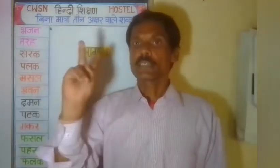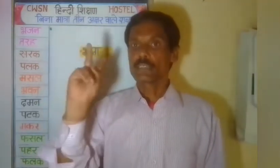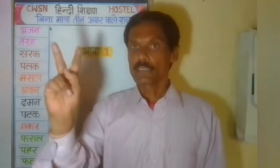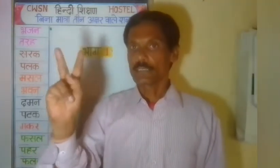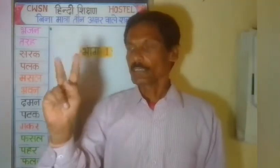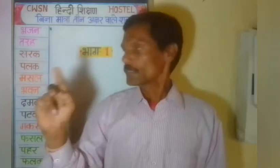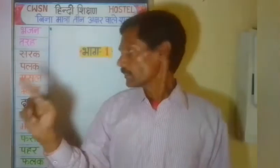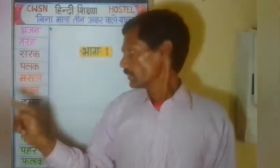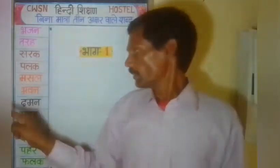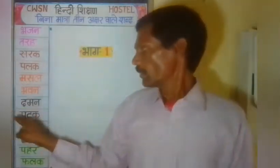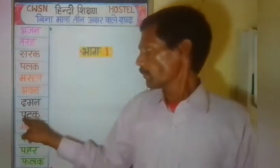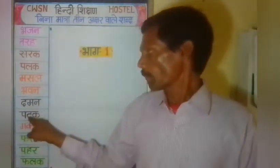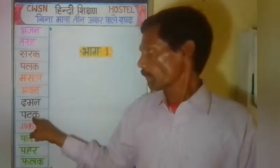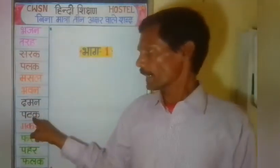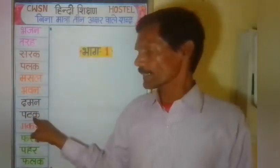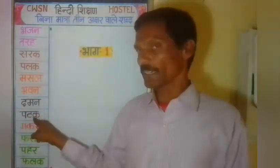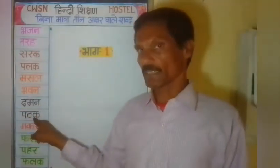पटक, पटक,